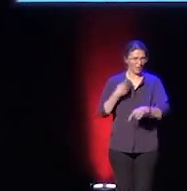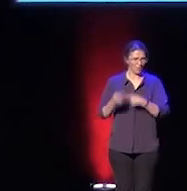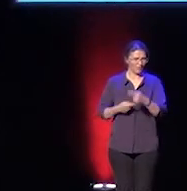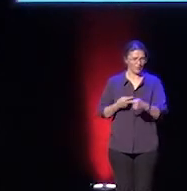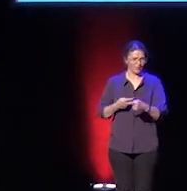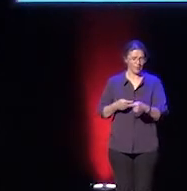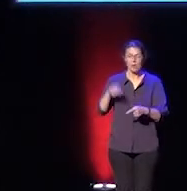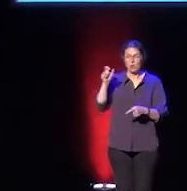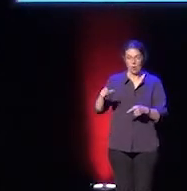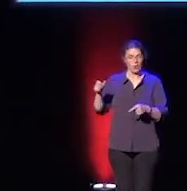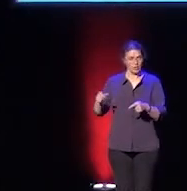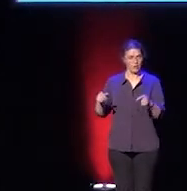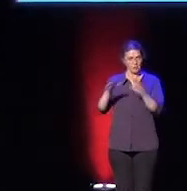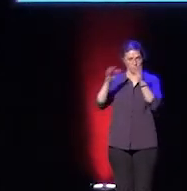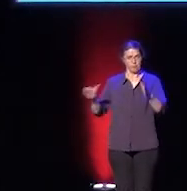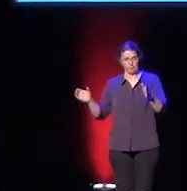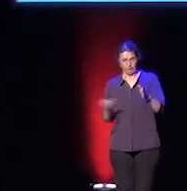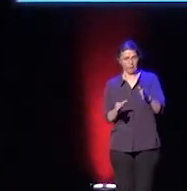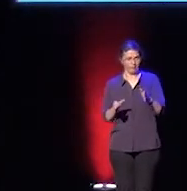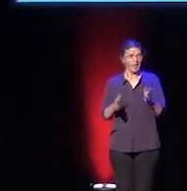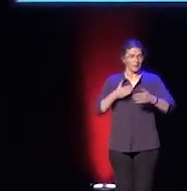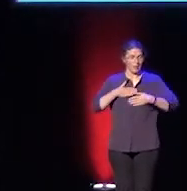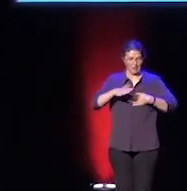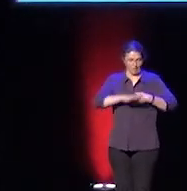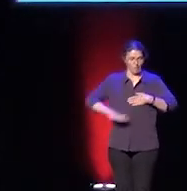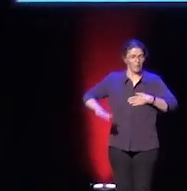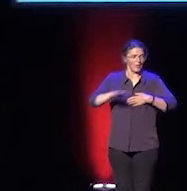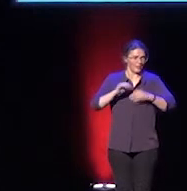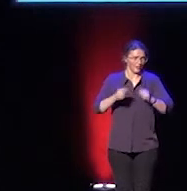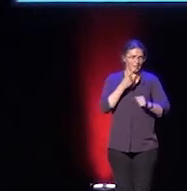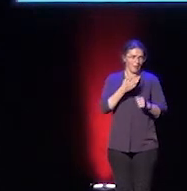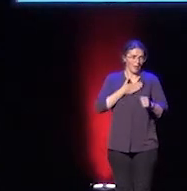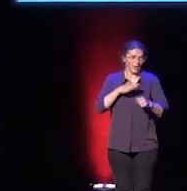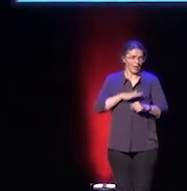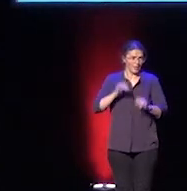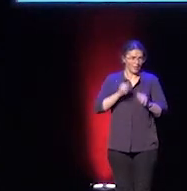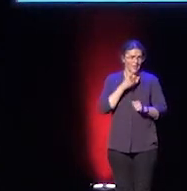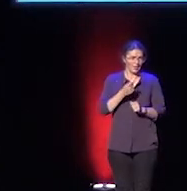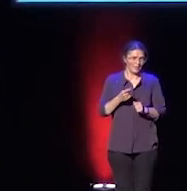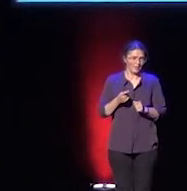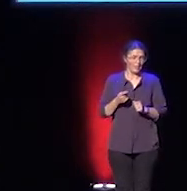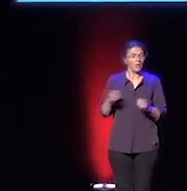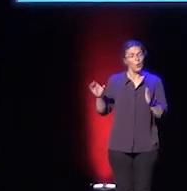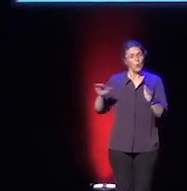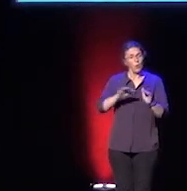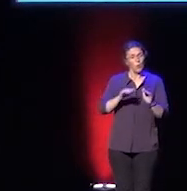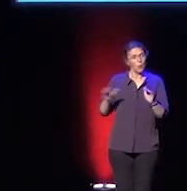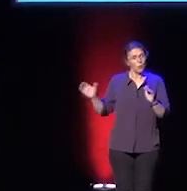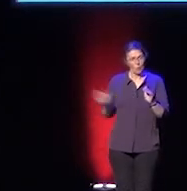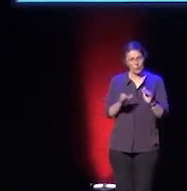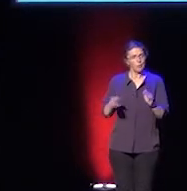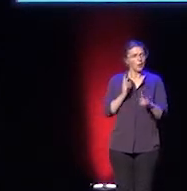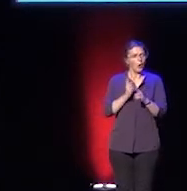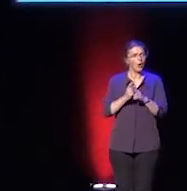Unterbringung, und das kann ich aus meiner eigenen Umgebung und Heimat sagen, die Unterbringung erfolgte häufig